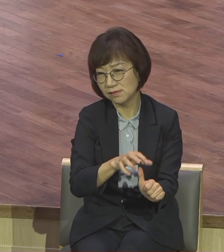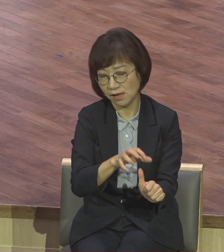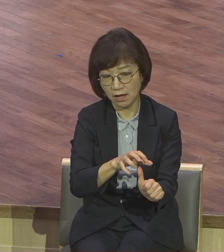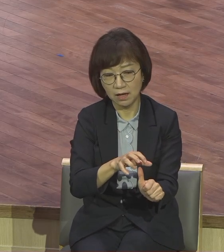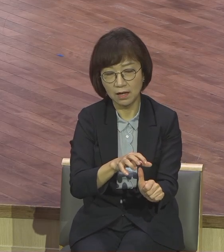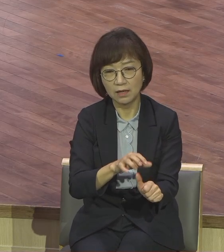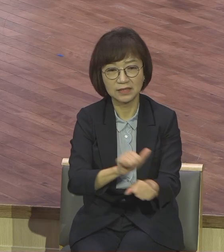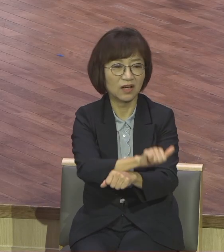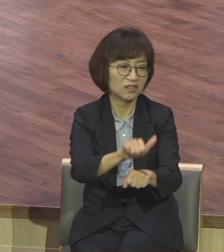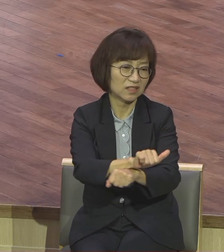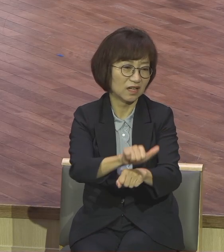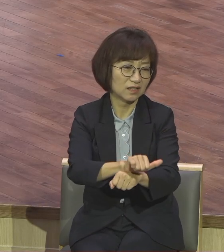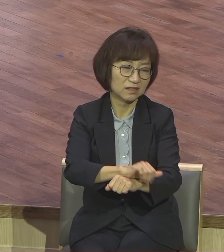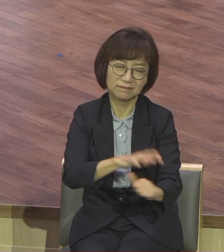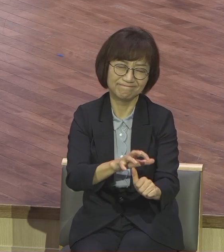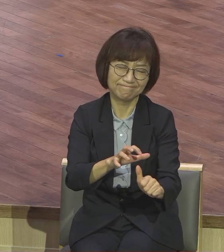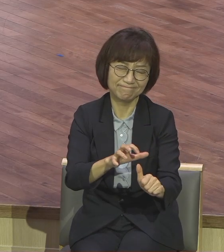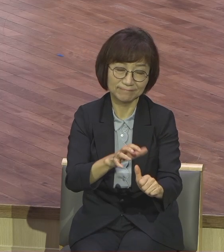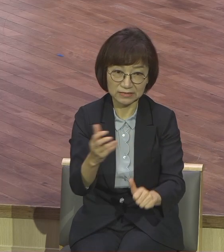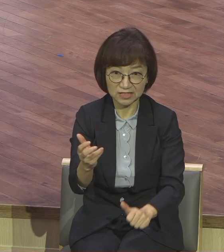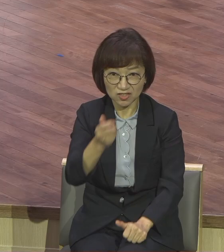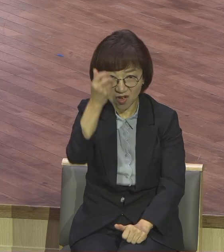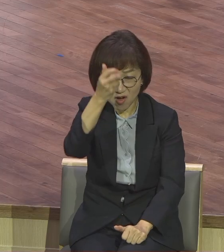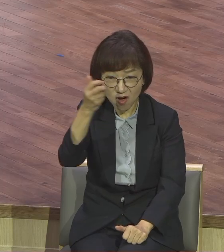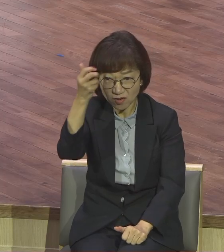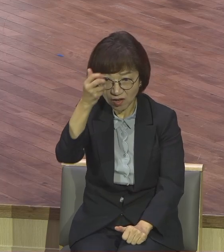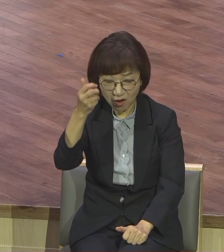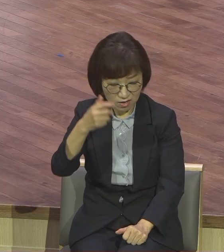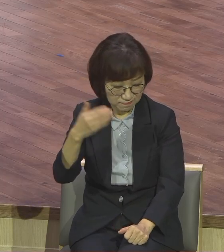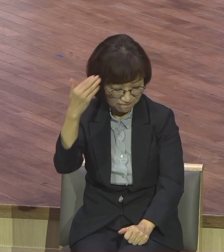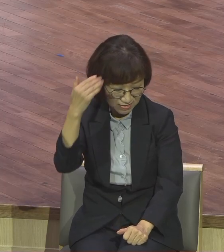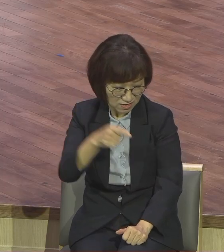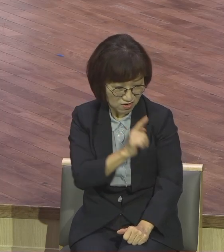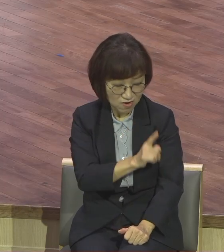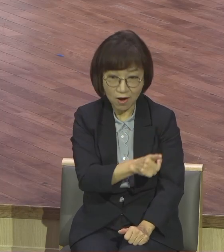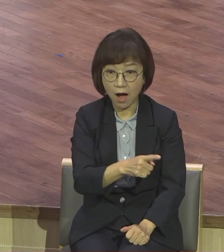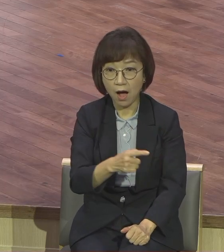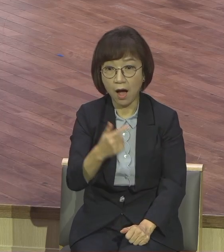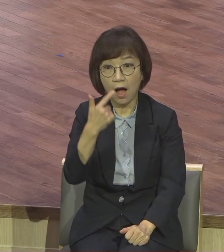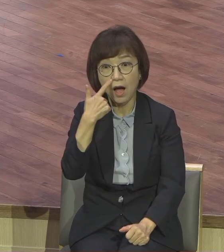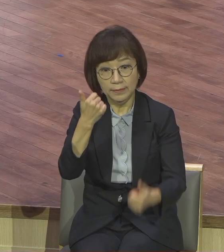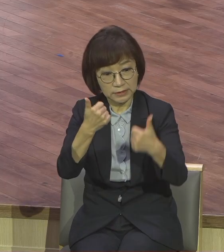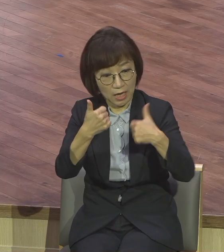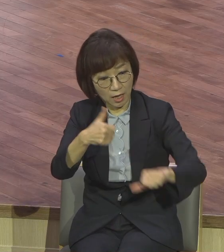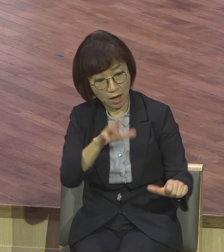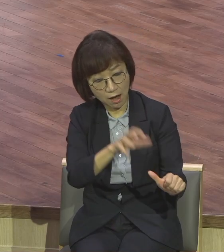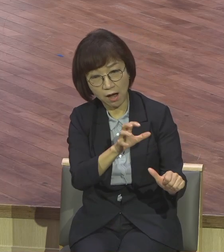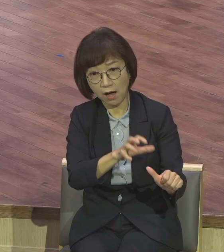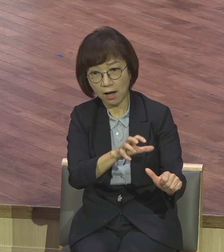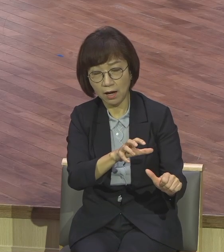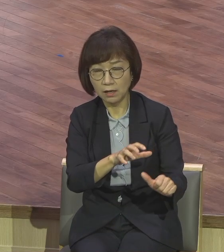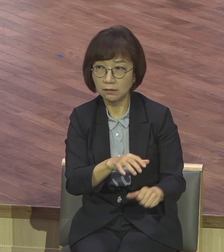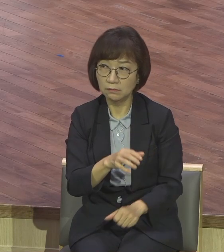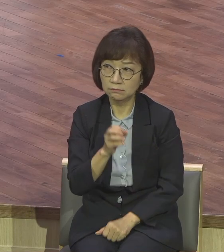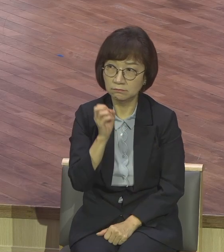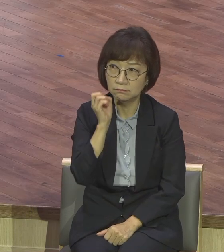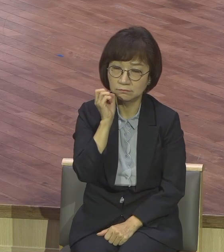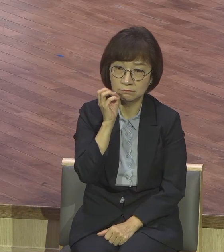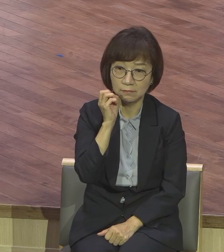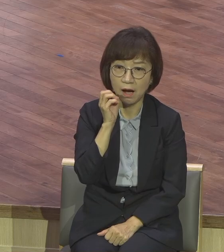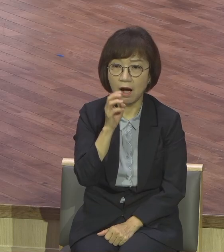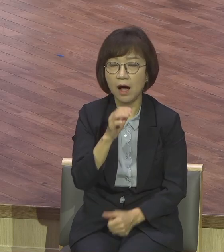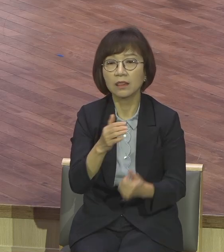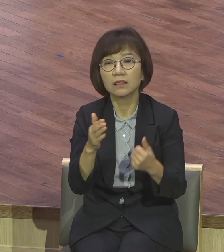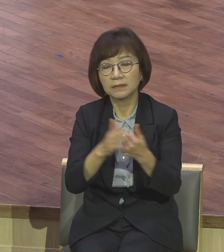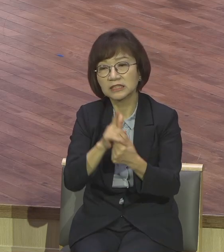회방죄는 생명 구원을 막는 거예요. 그런데 아쉽게 하나 사 먹었다고 성령 회방죄입니까? 그건 아니잖아요.